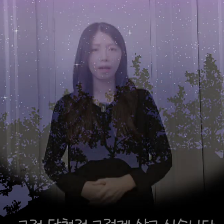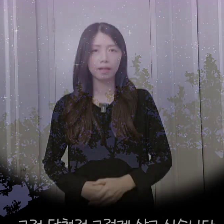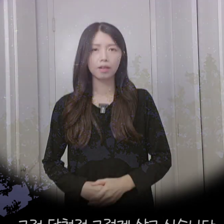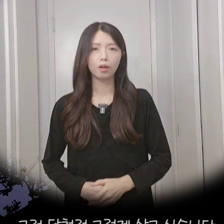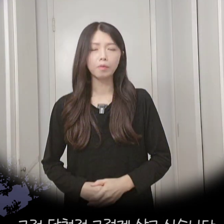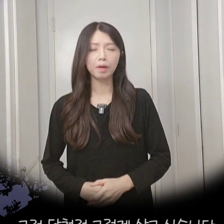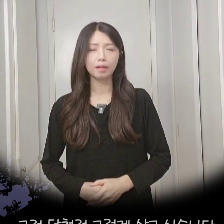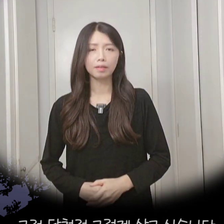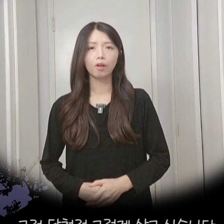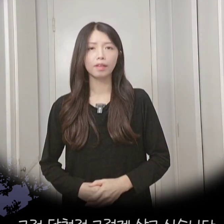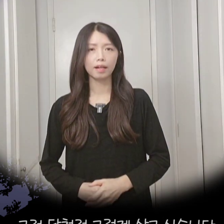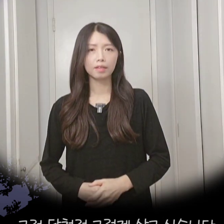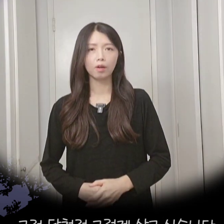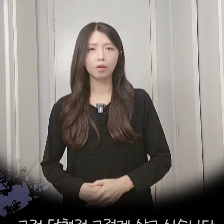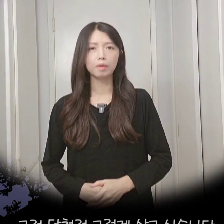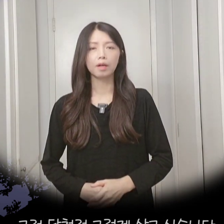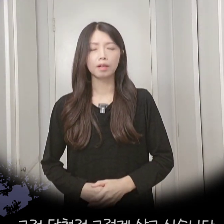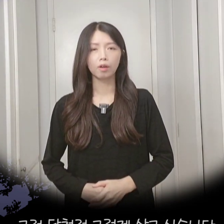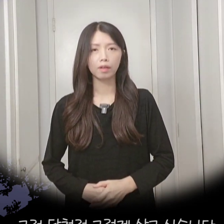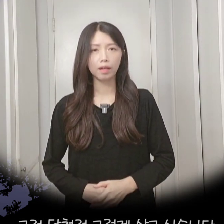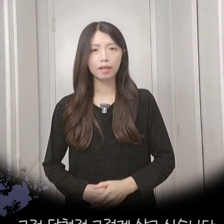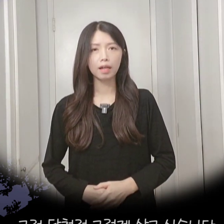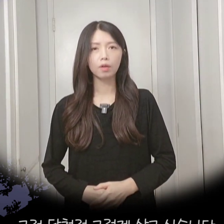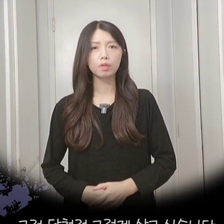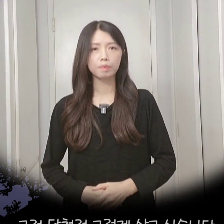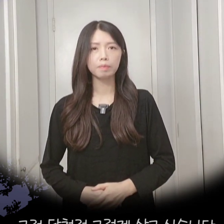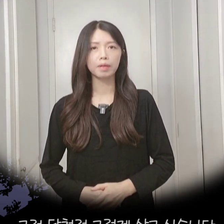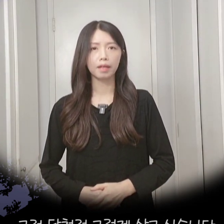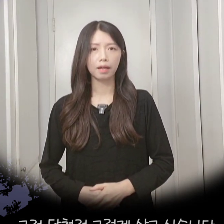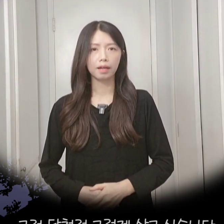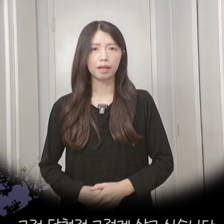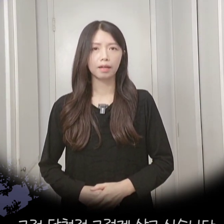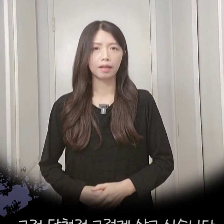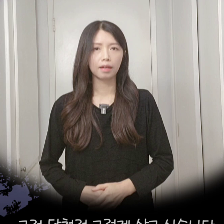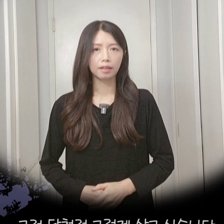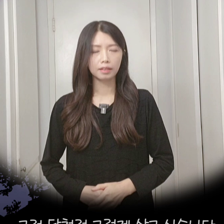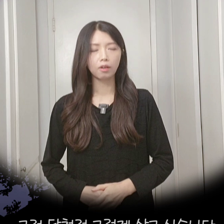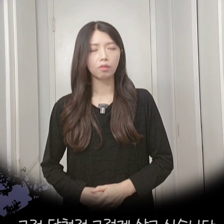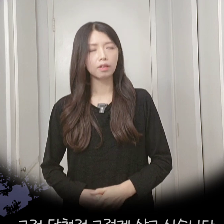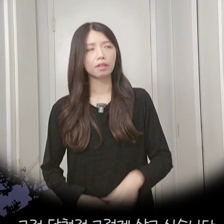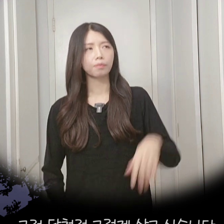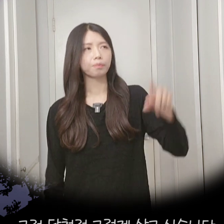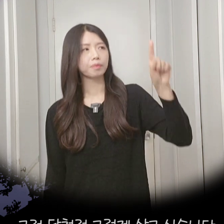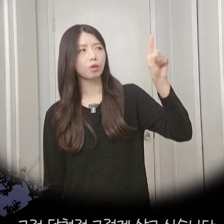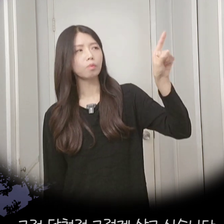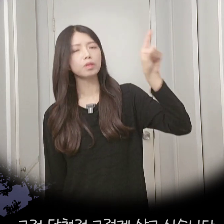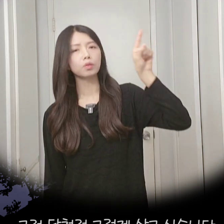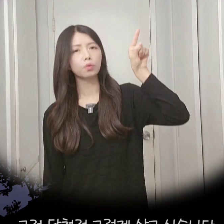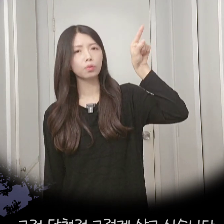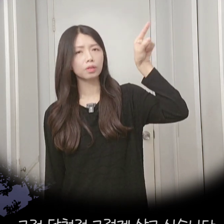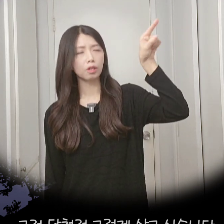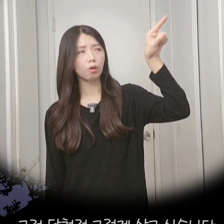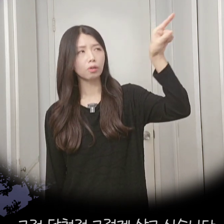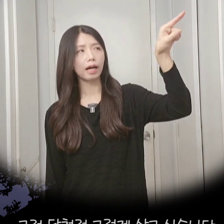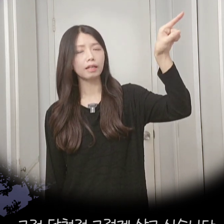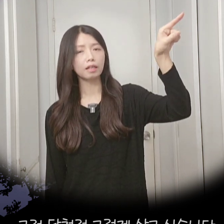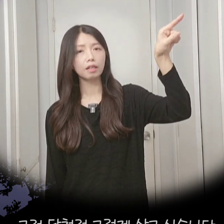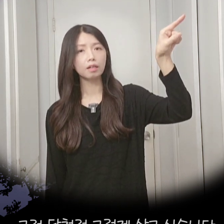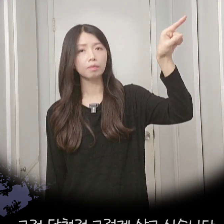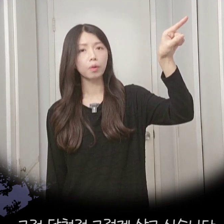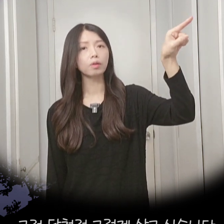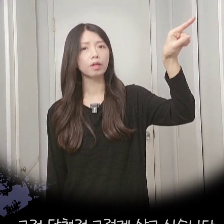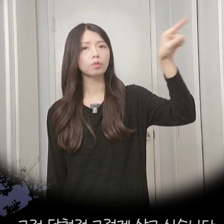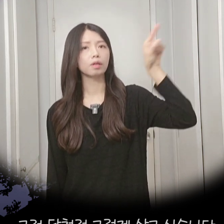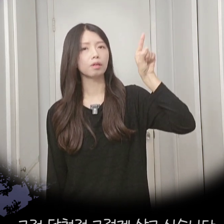그런 달처럼 그렇게 살고 싶습니다. 그러는 검지로 저